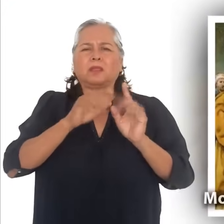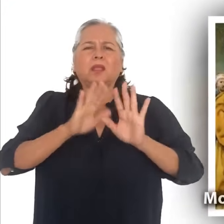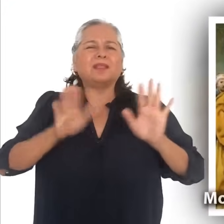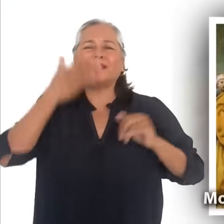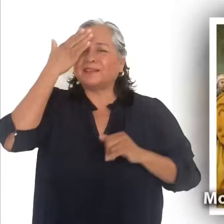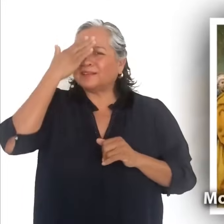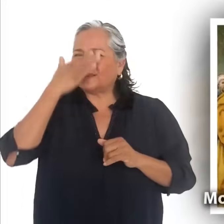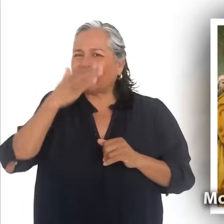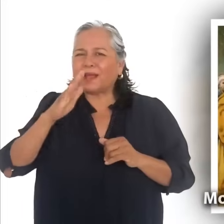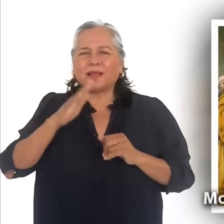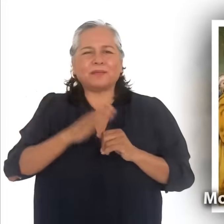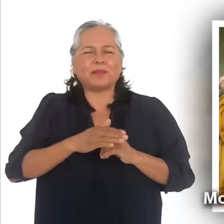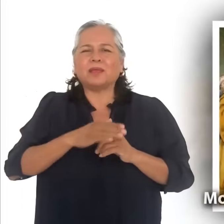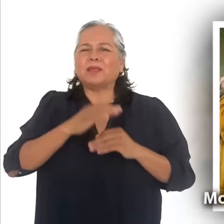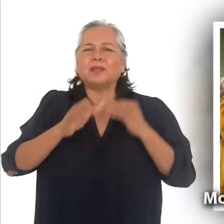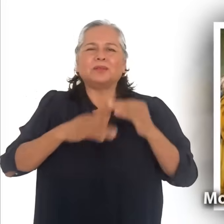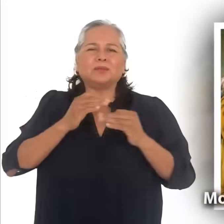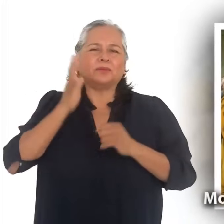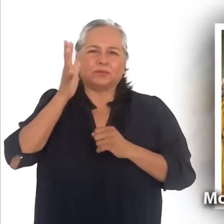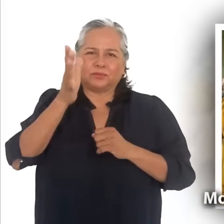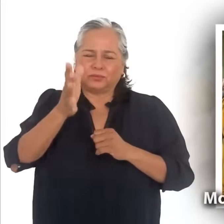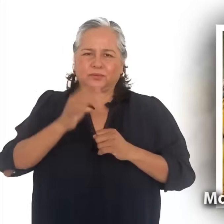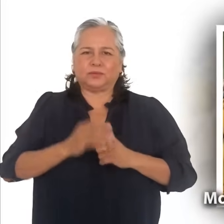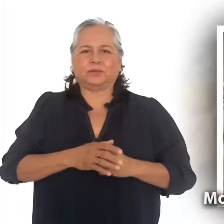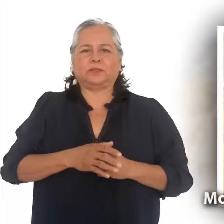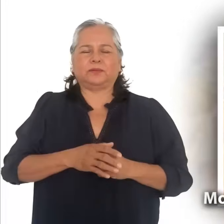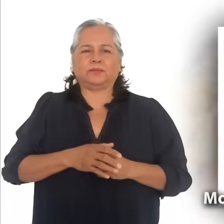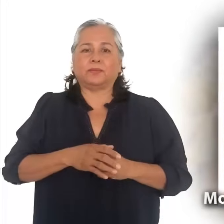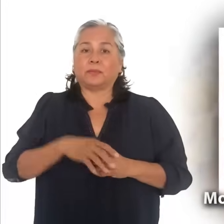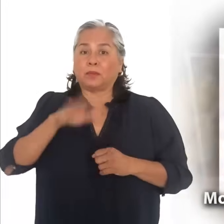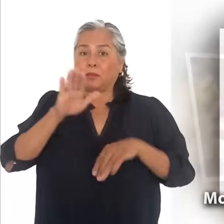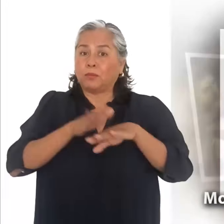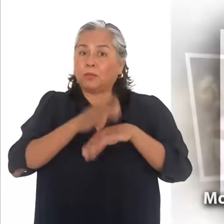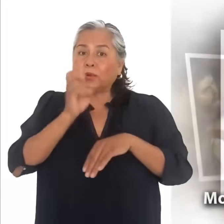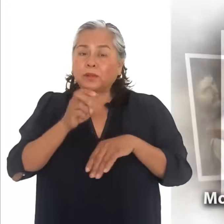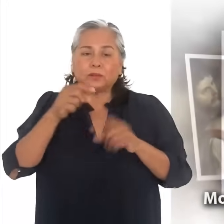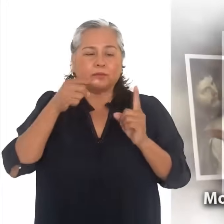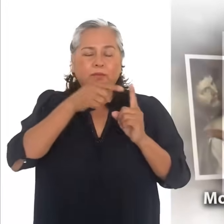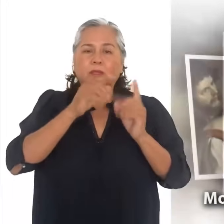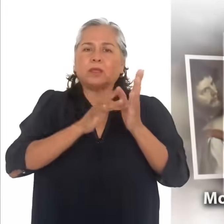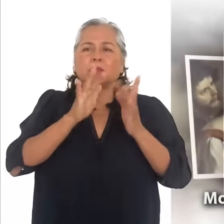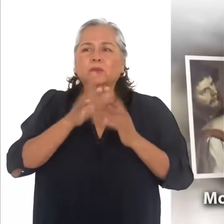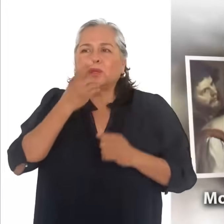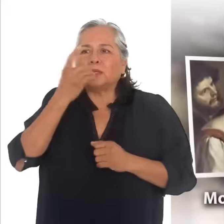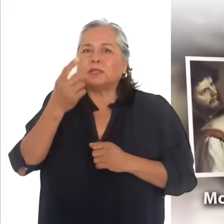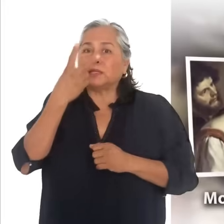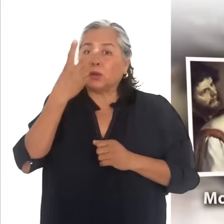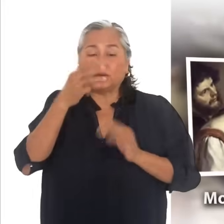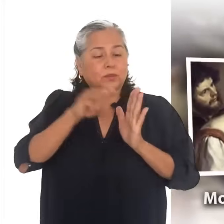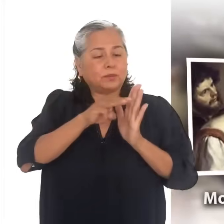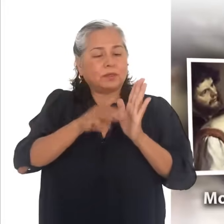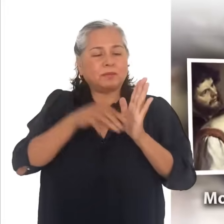Él ya percibe cuál será el desenlace de su misión y resume toda la ley en estos dos mandamientos.